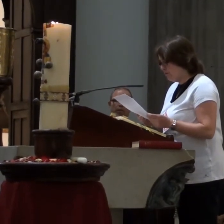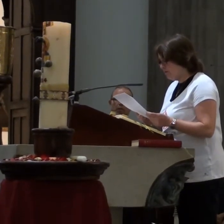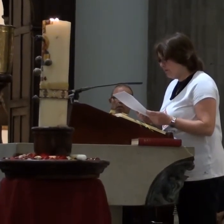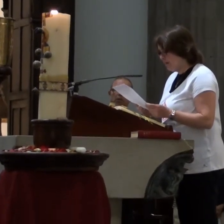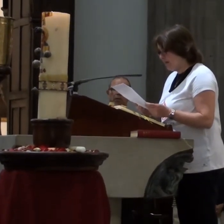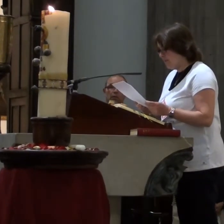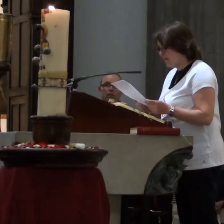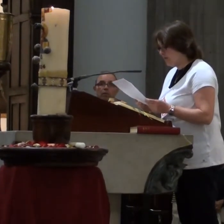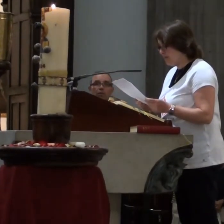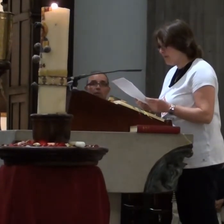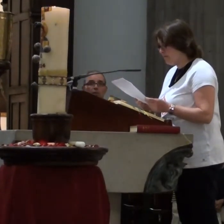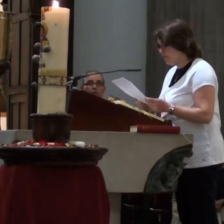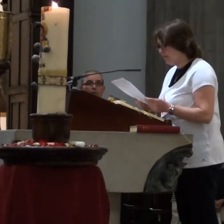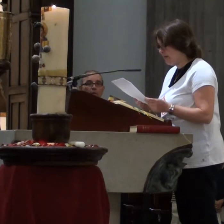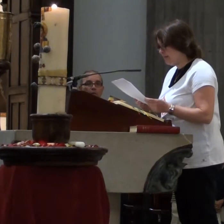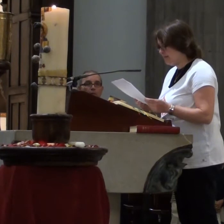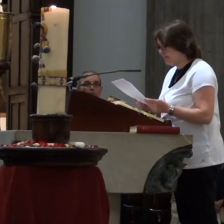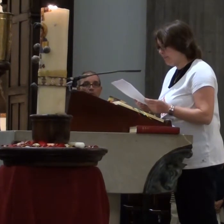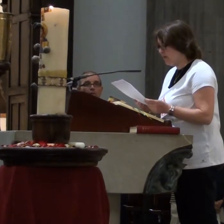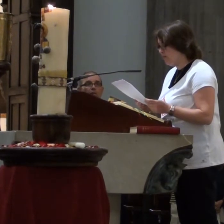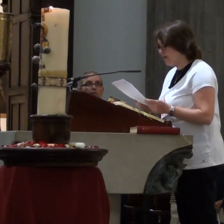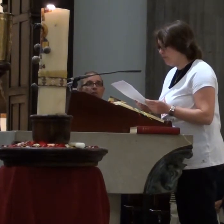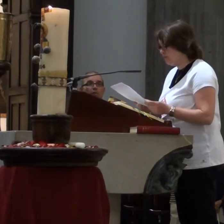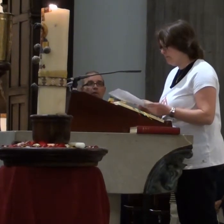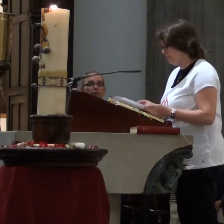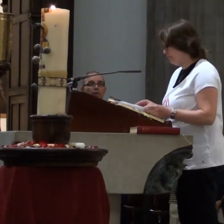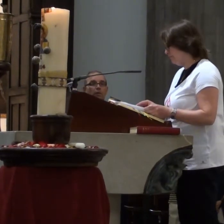aún en medio de las dificultades